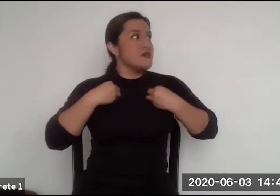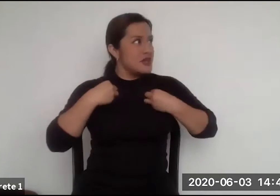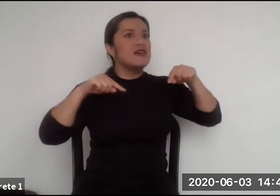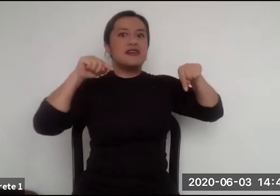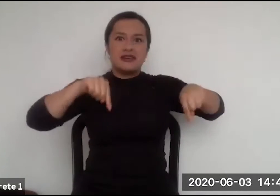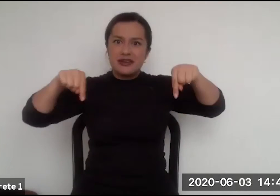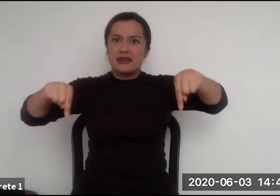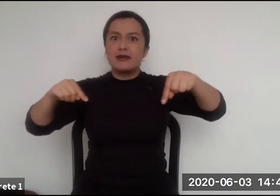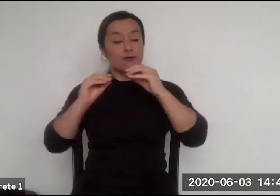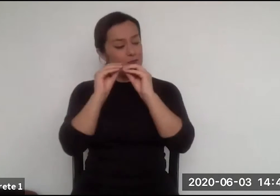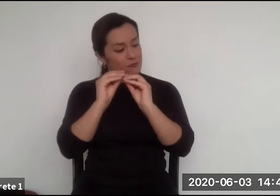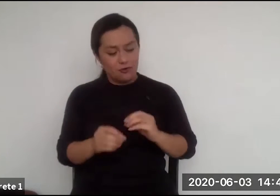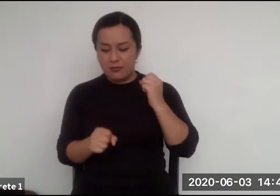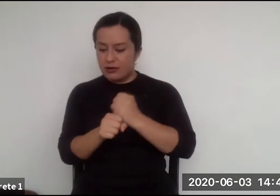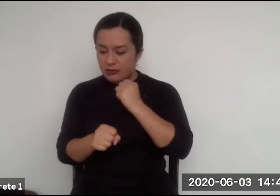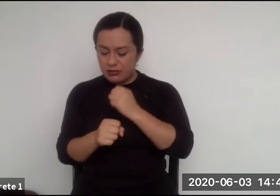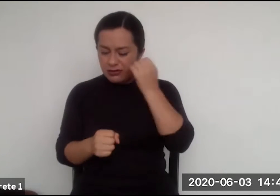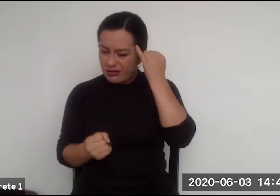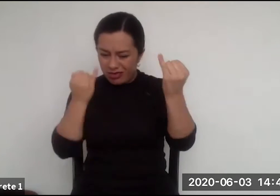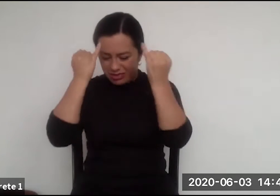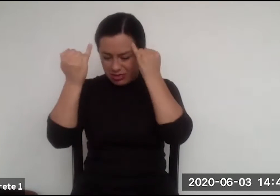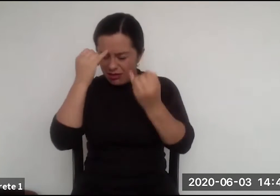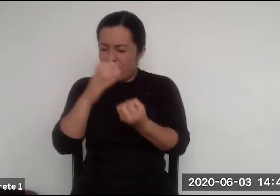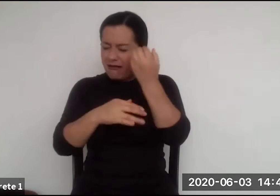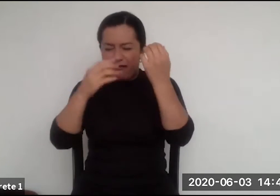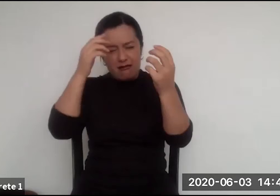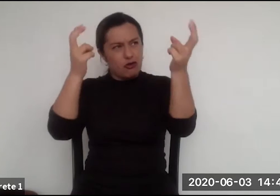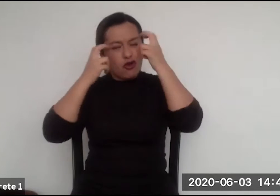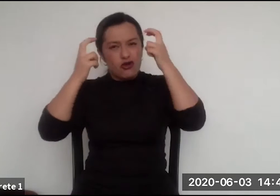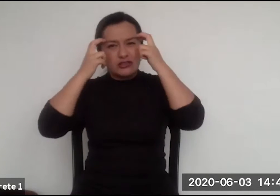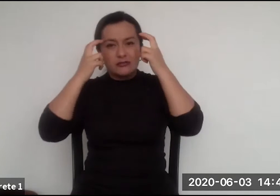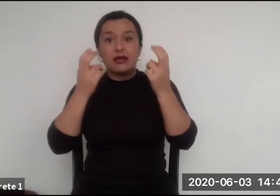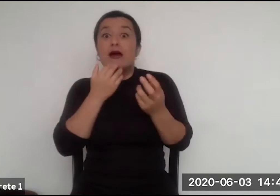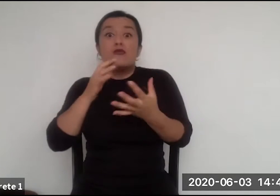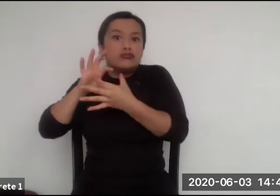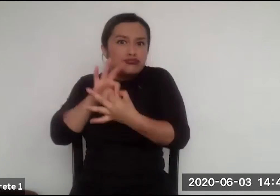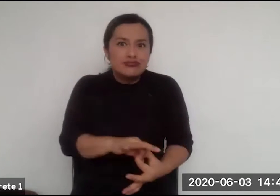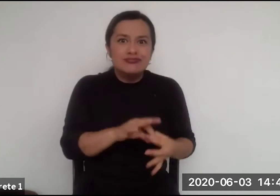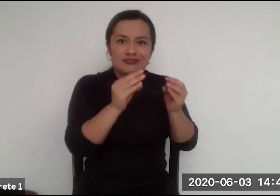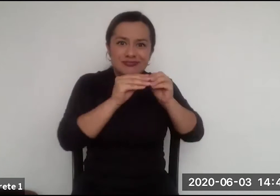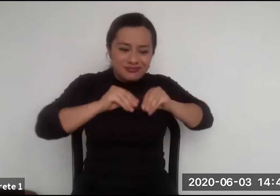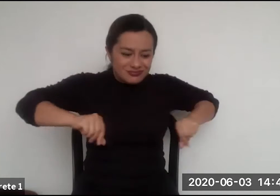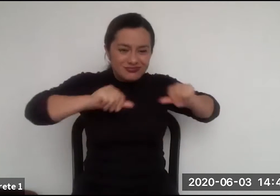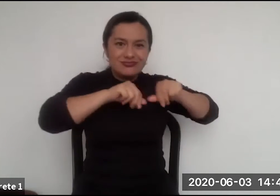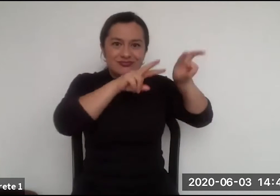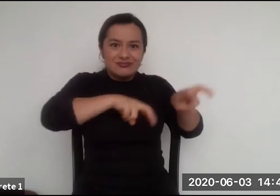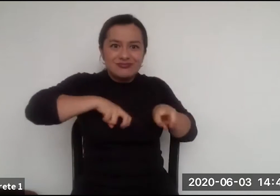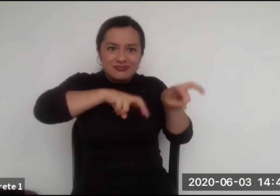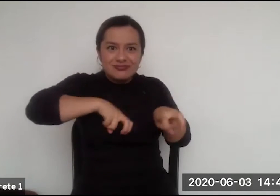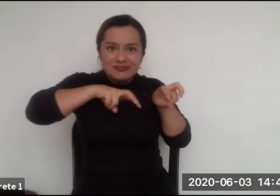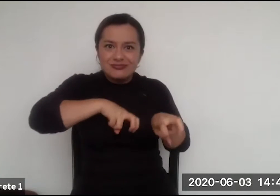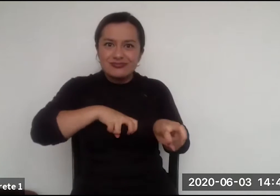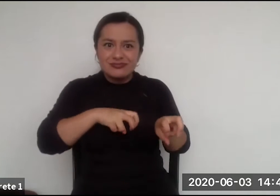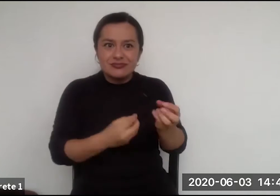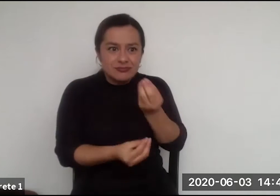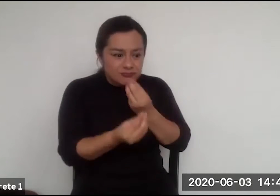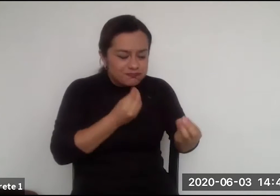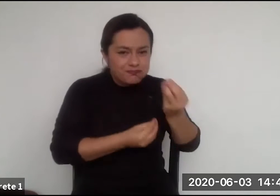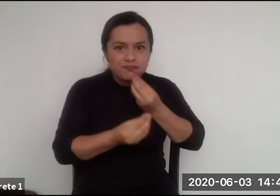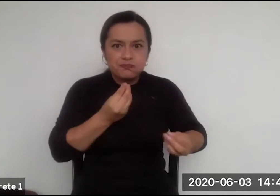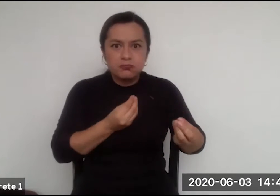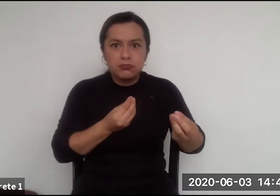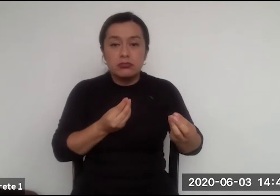de producción, de conocimiento, de relación con la huerta, por ejemplo, o con los alimentos, estarían